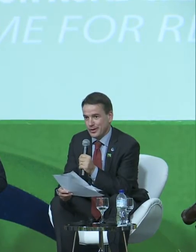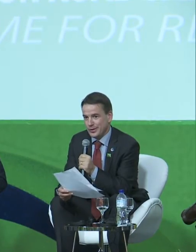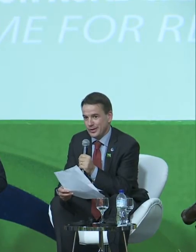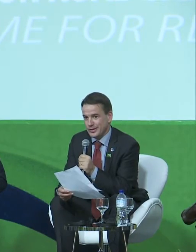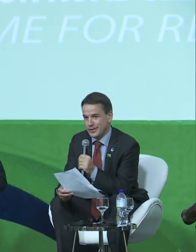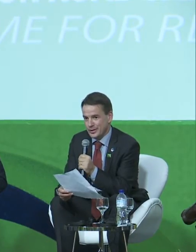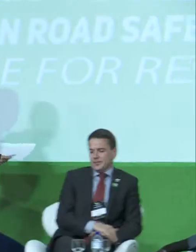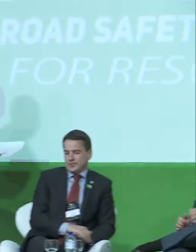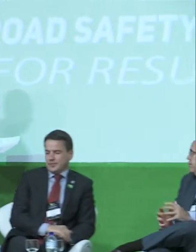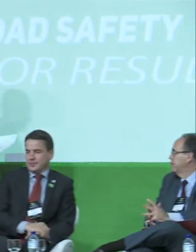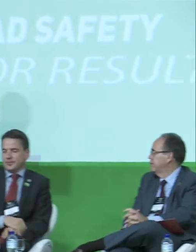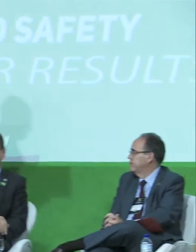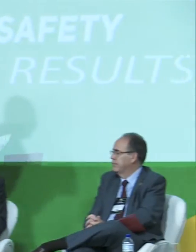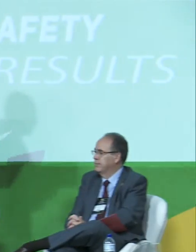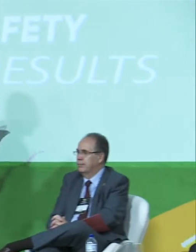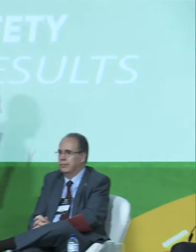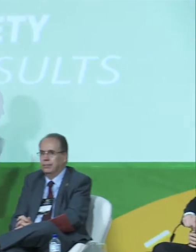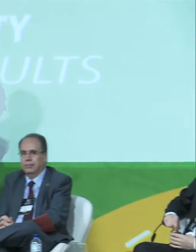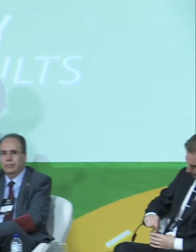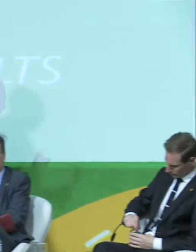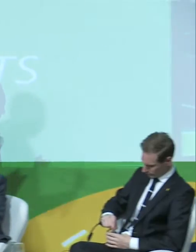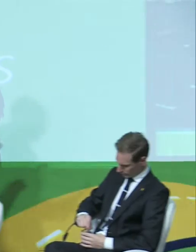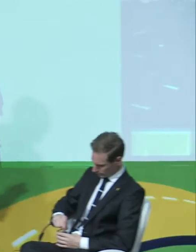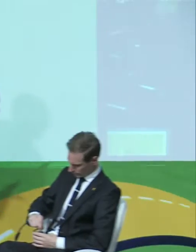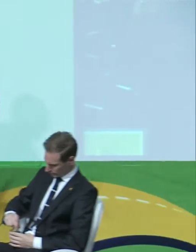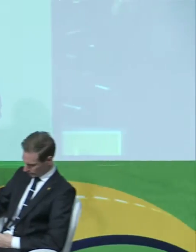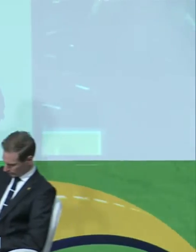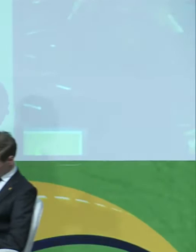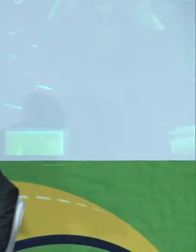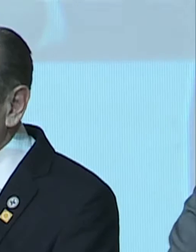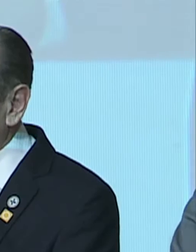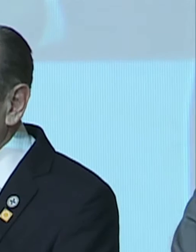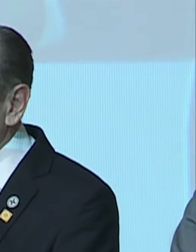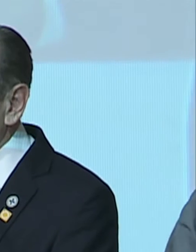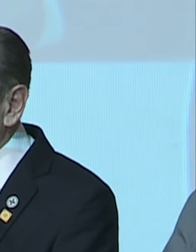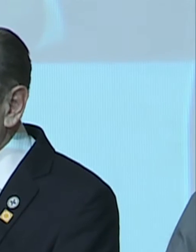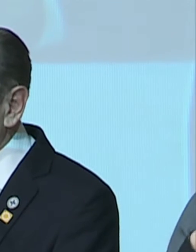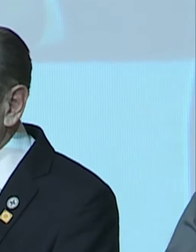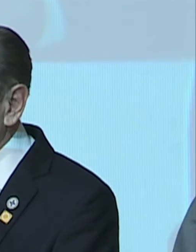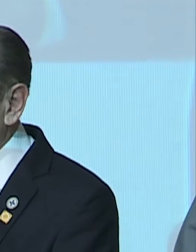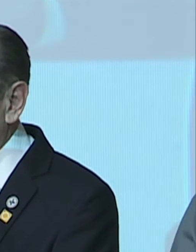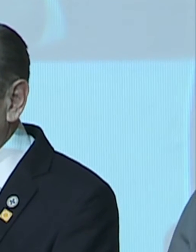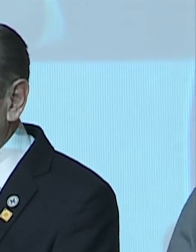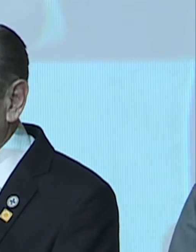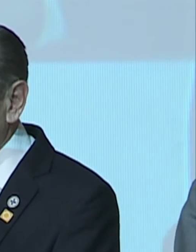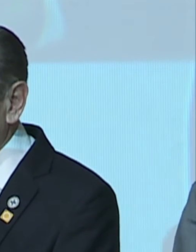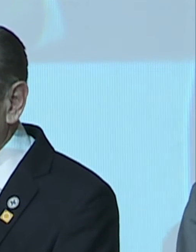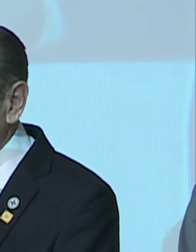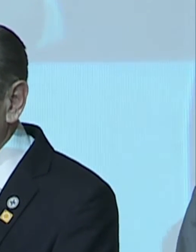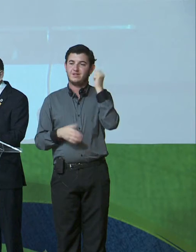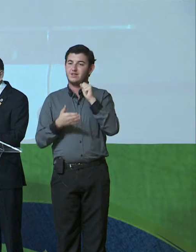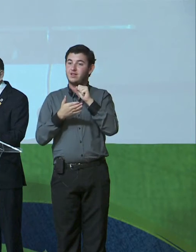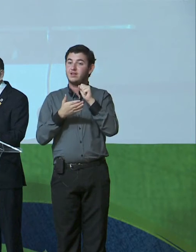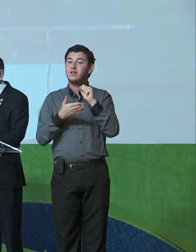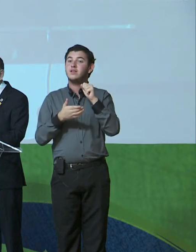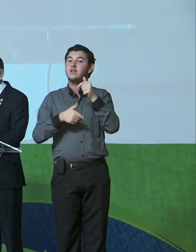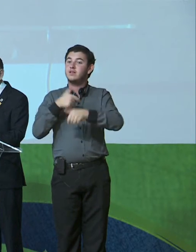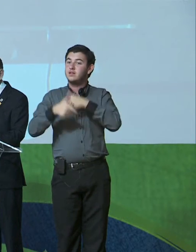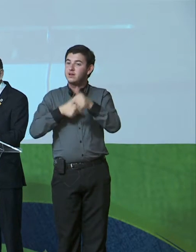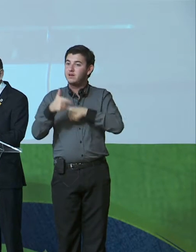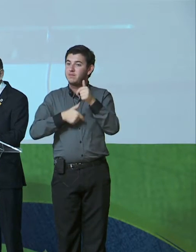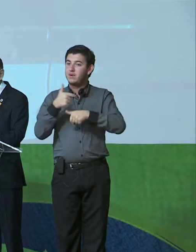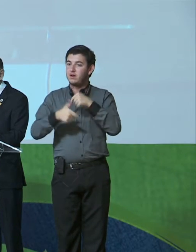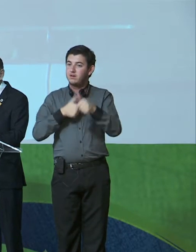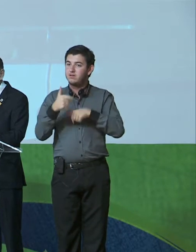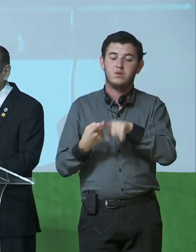Saúde, Marcelo Castro, destacou que, além de fortalecer as leis de trânsito e as fiscalizações nas ruas e nas estradas, os países